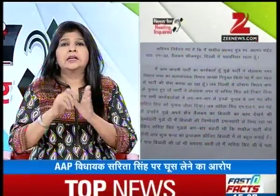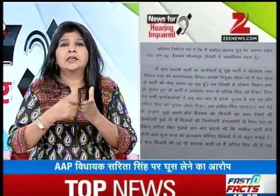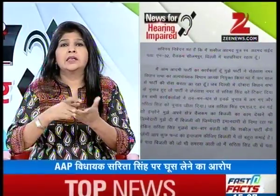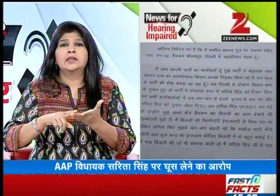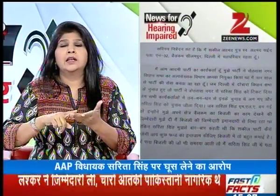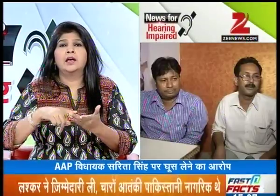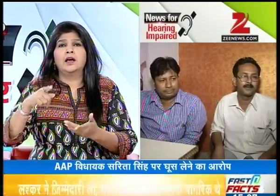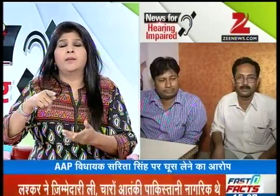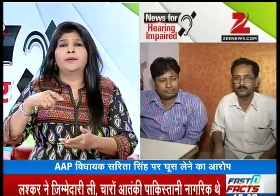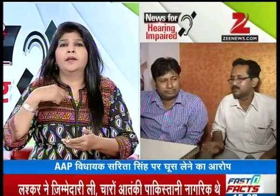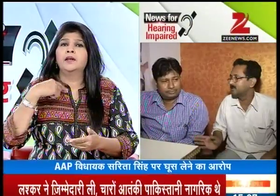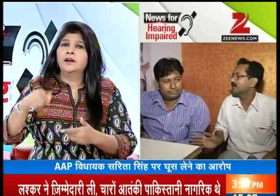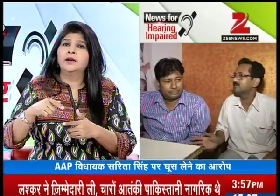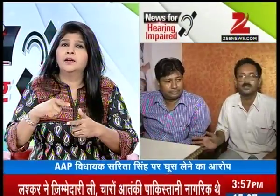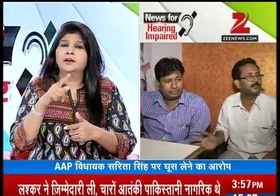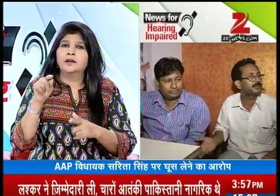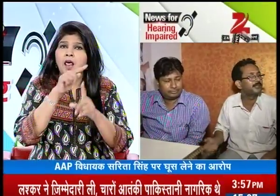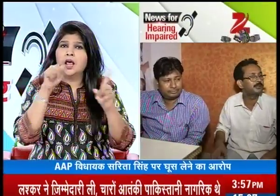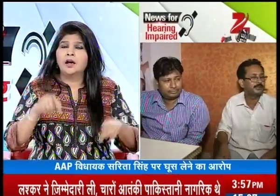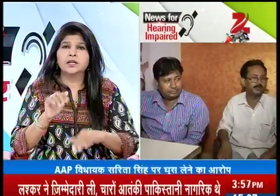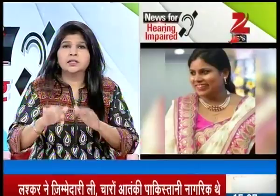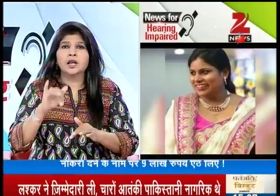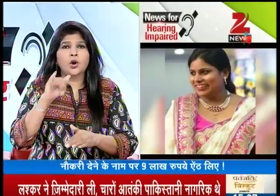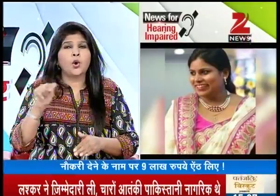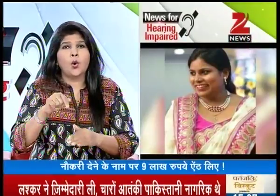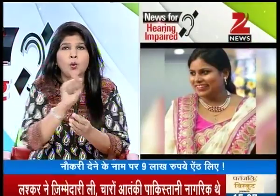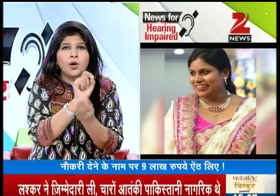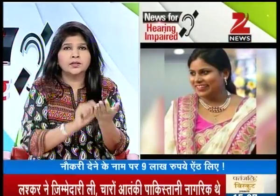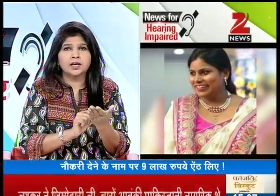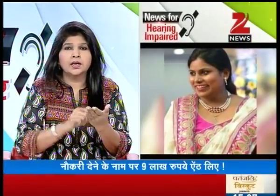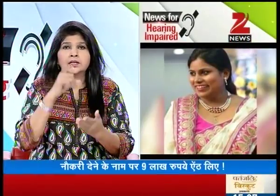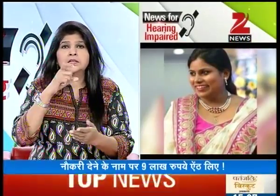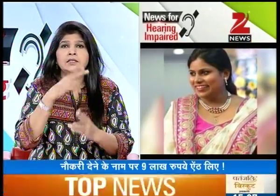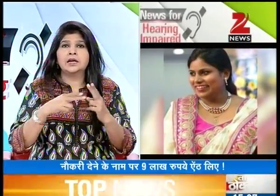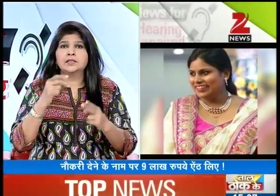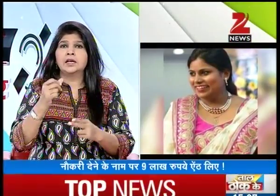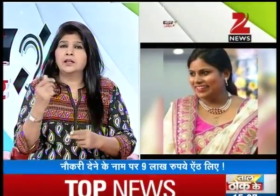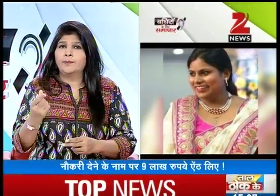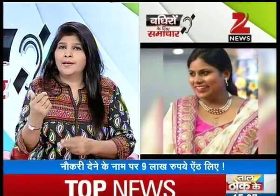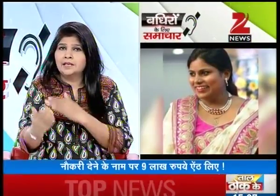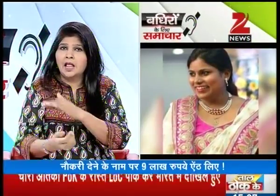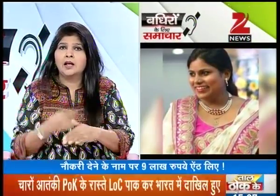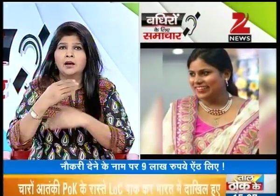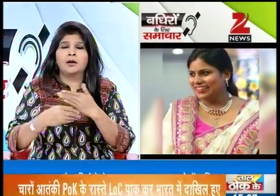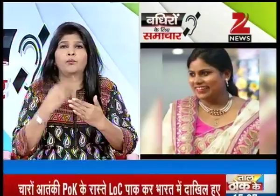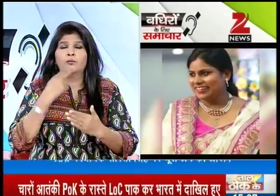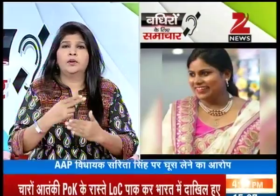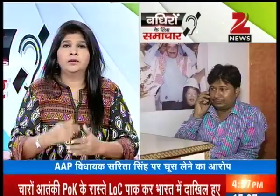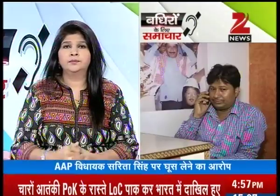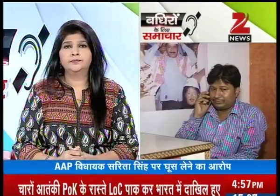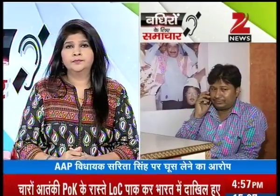ने शकील अहमद पर अपने लेटर हेड का गलत इस्तेमाल कर 7.5 लाख रुपयों का घोटाला करने